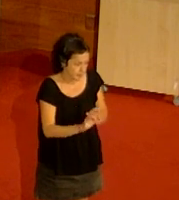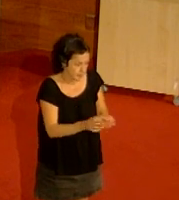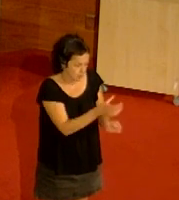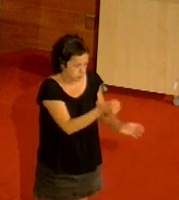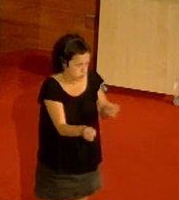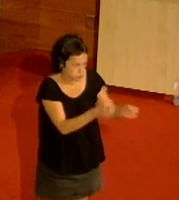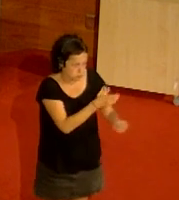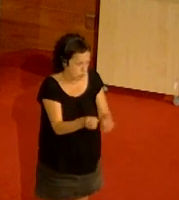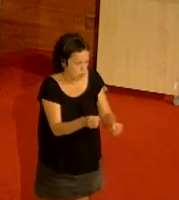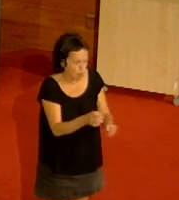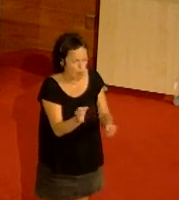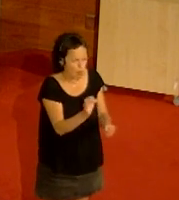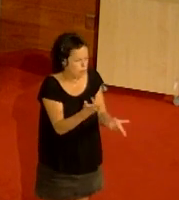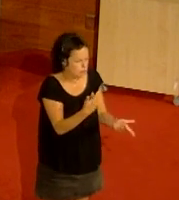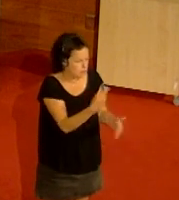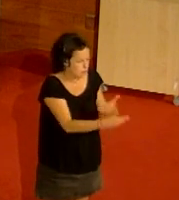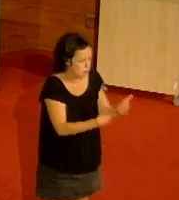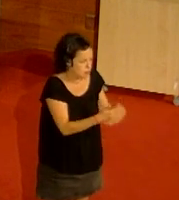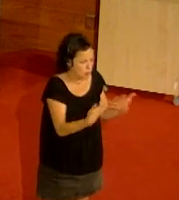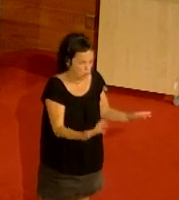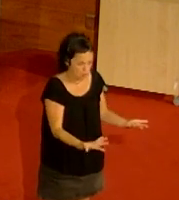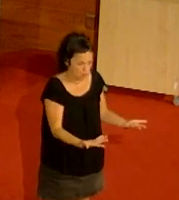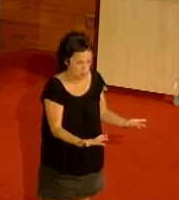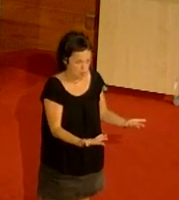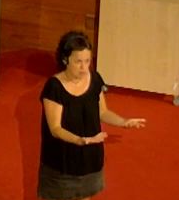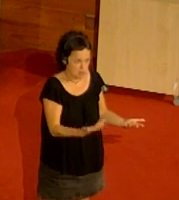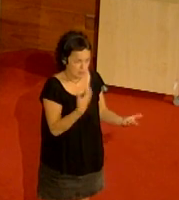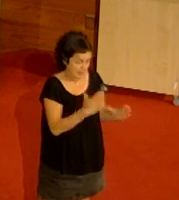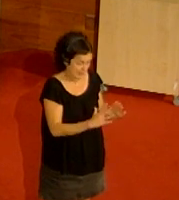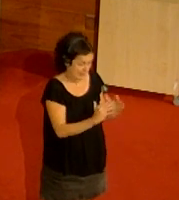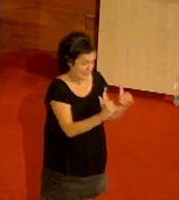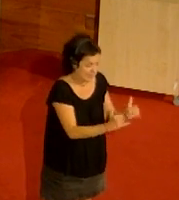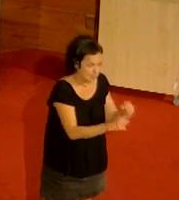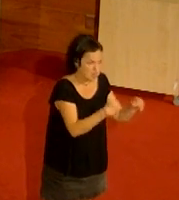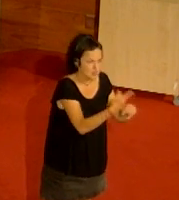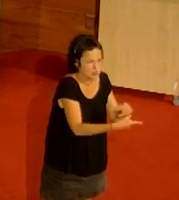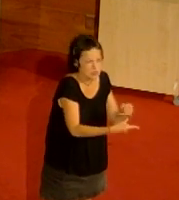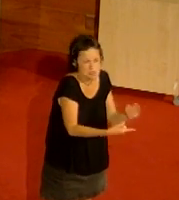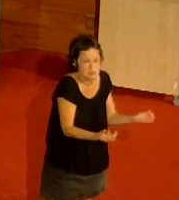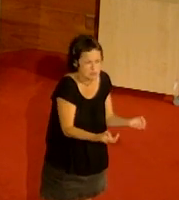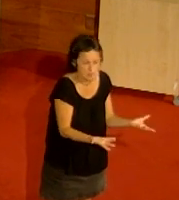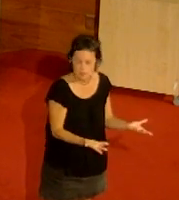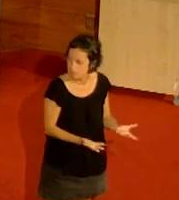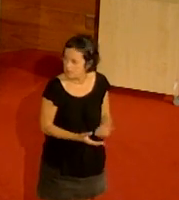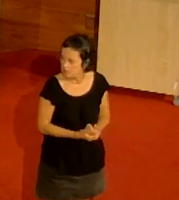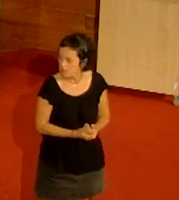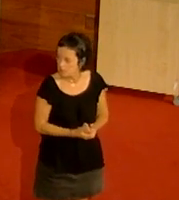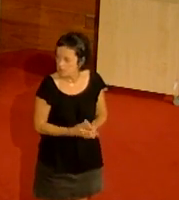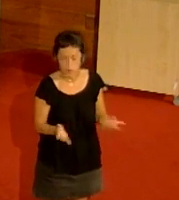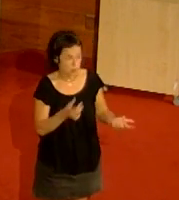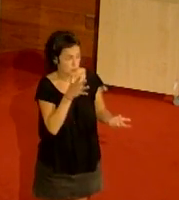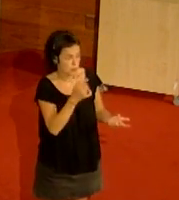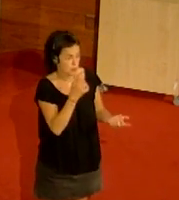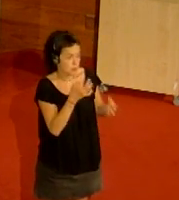qué proceso, qué es lo que pasa después? Porque esa, es lo que tú dices. Siempre se